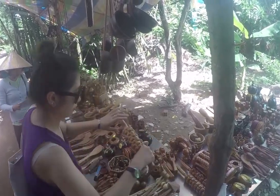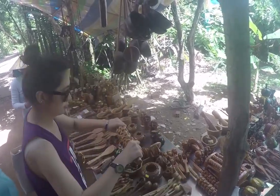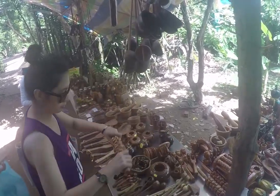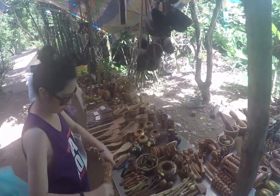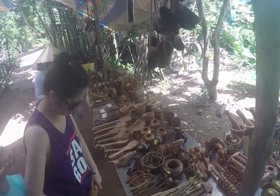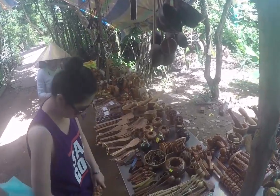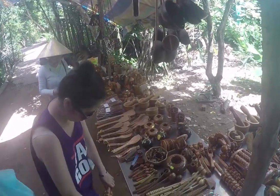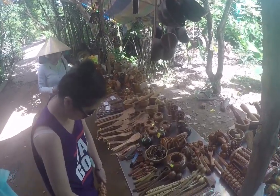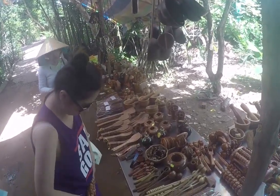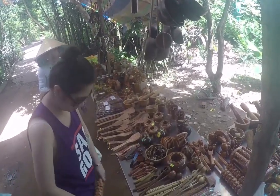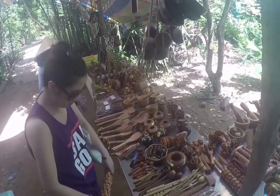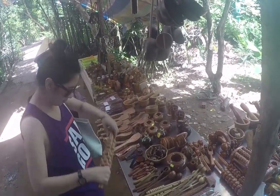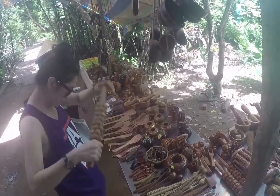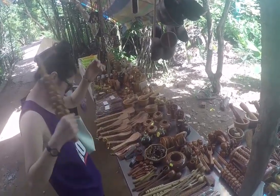Das ist natürlich ein Massageroller.